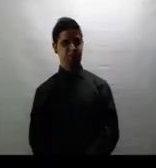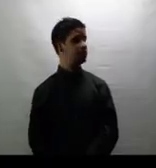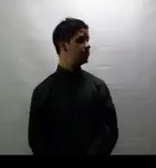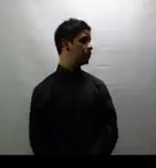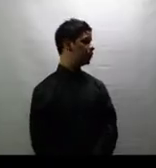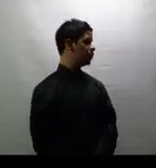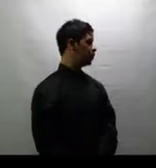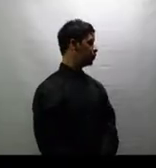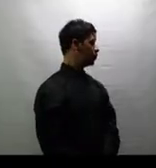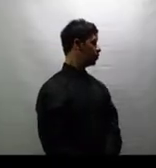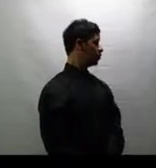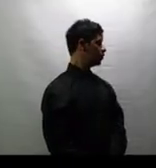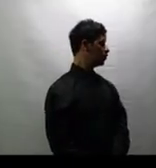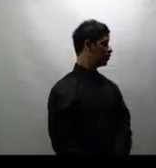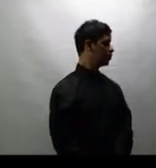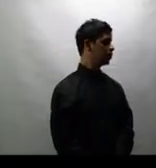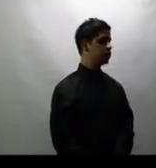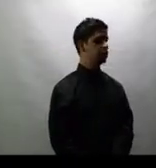tú